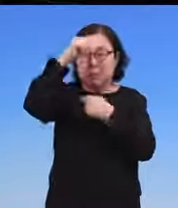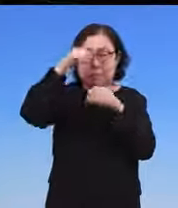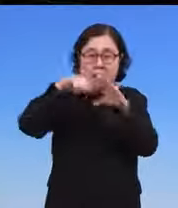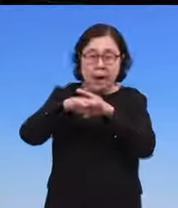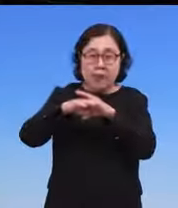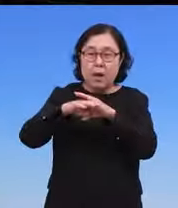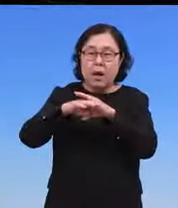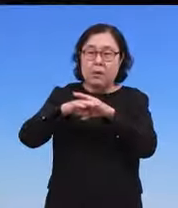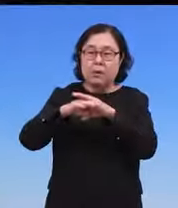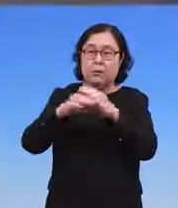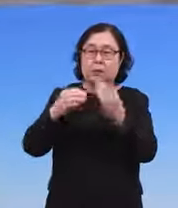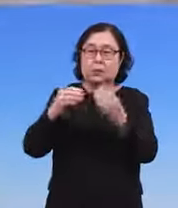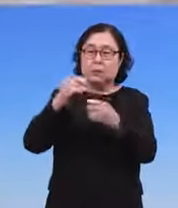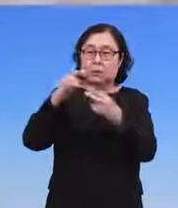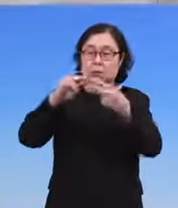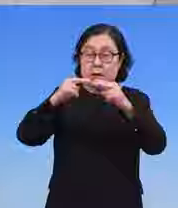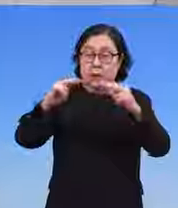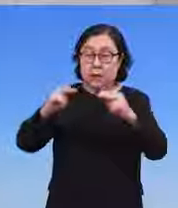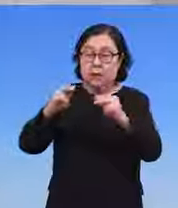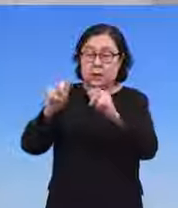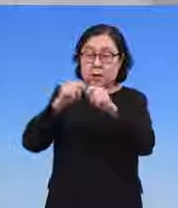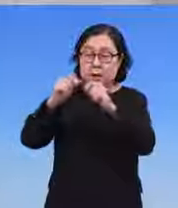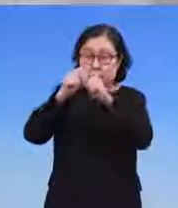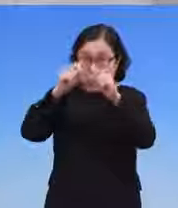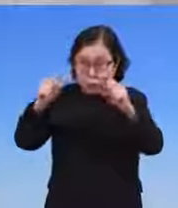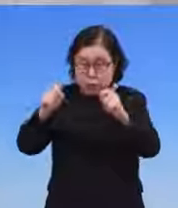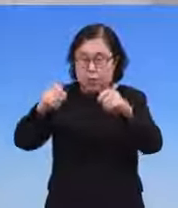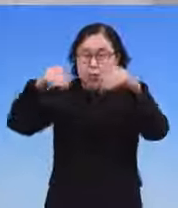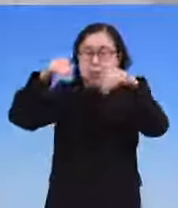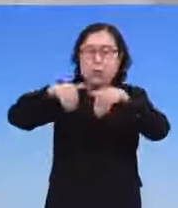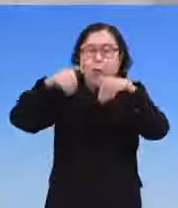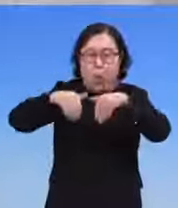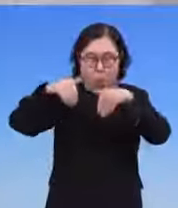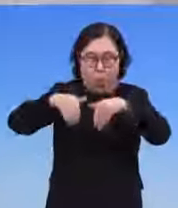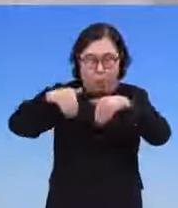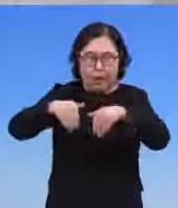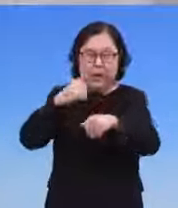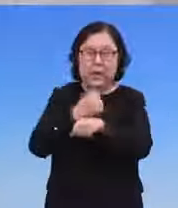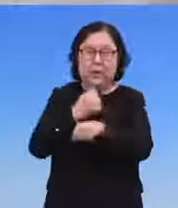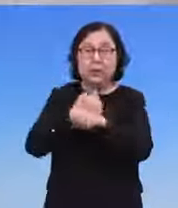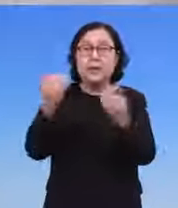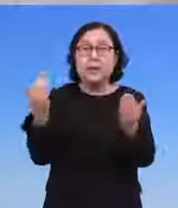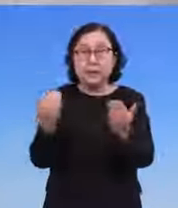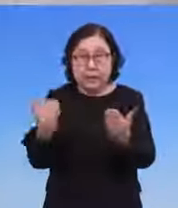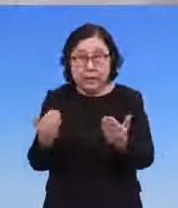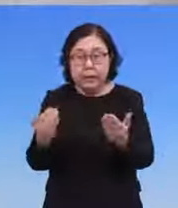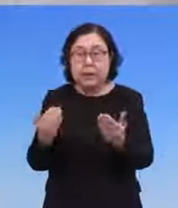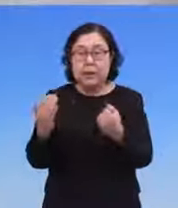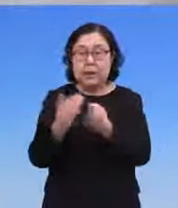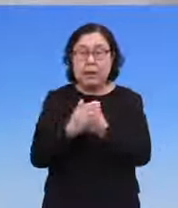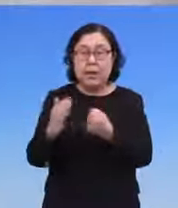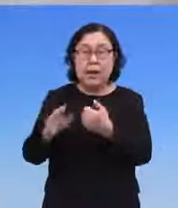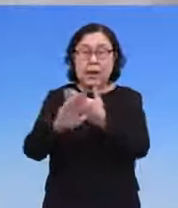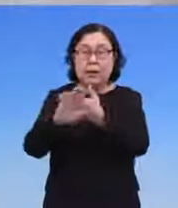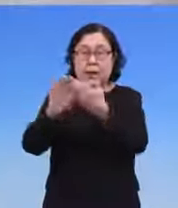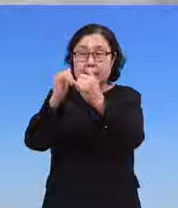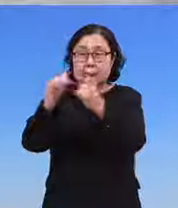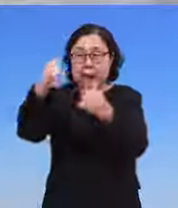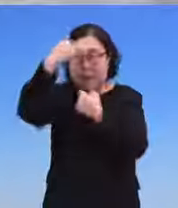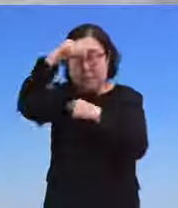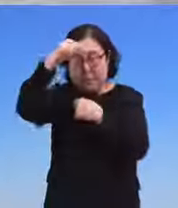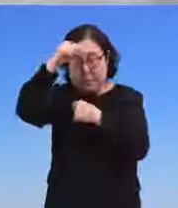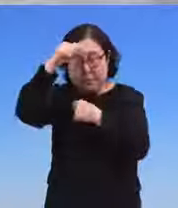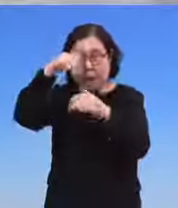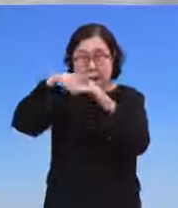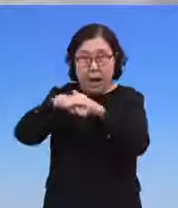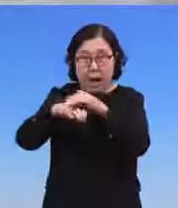노예들이 하는 일이라는 거예요. 그래서 누구의 신발끈을 풀어준다, 묶어준다는 이 말에 뉘앙스가